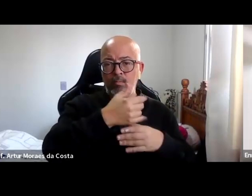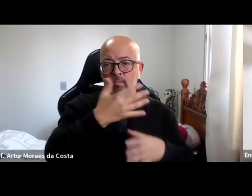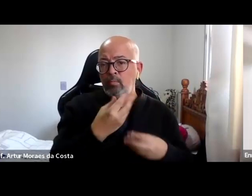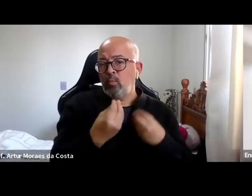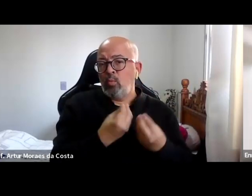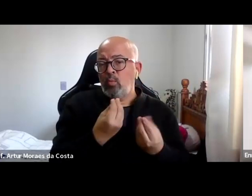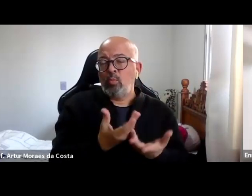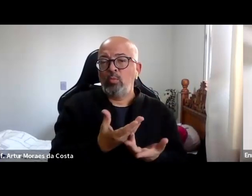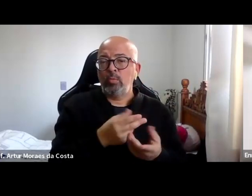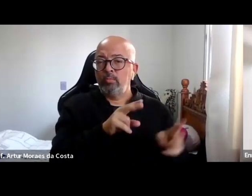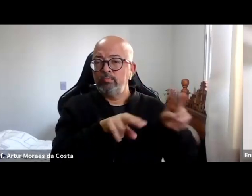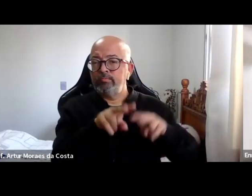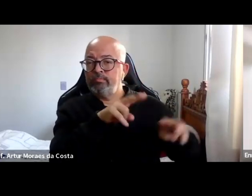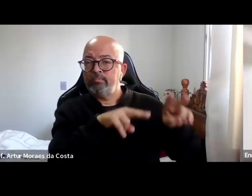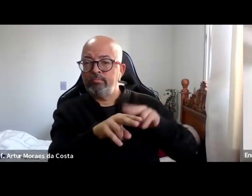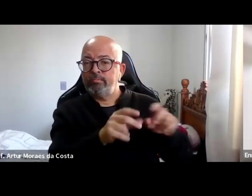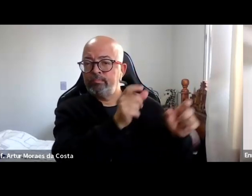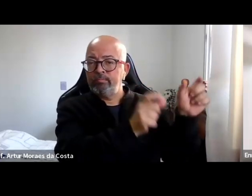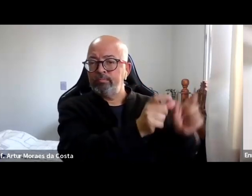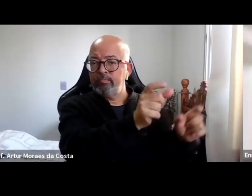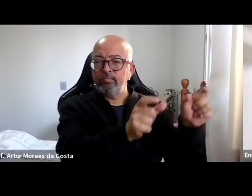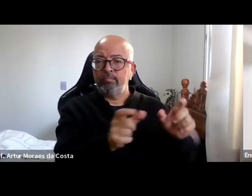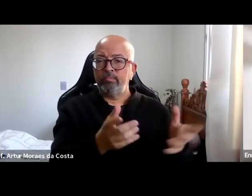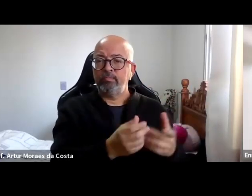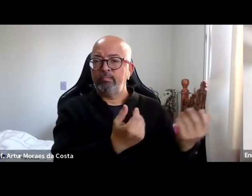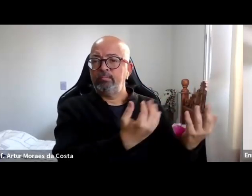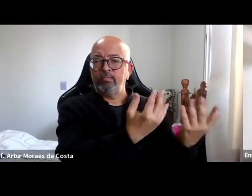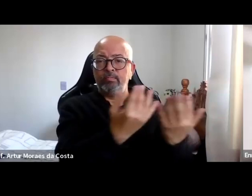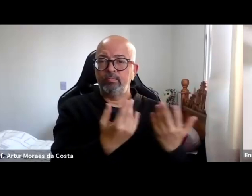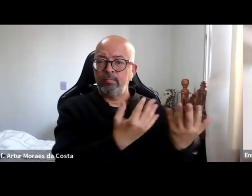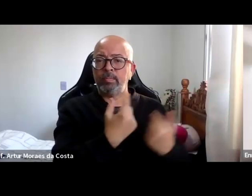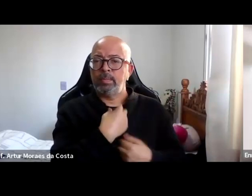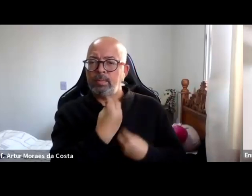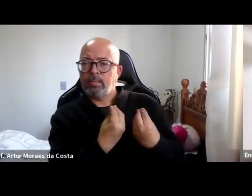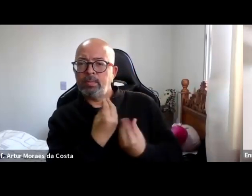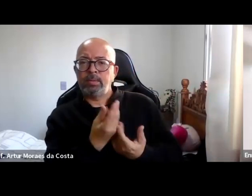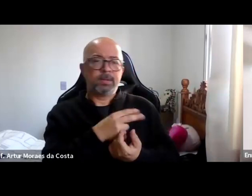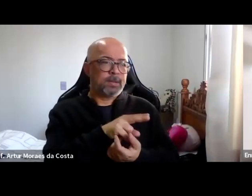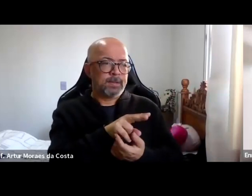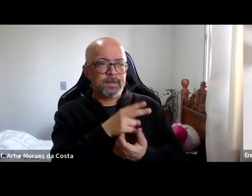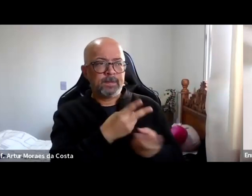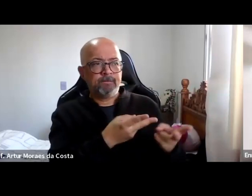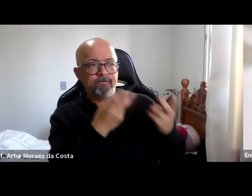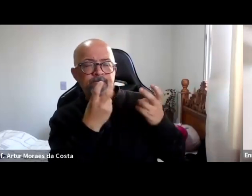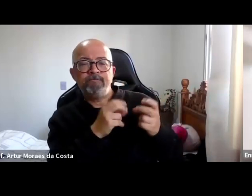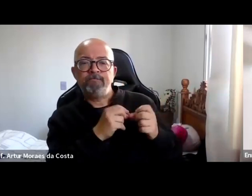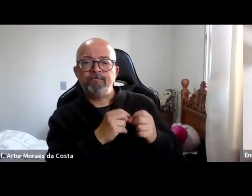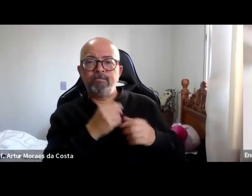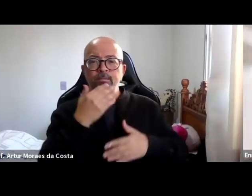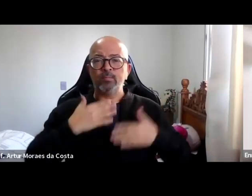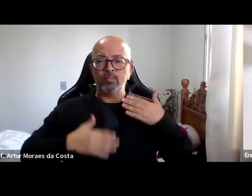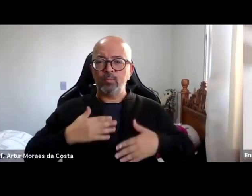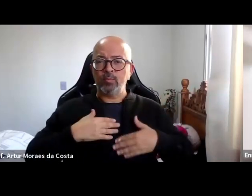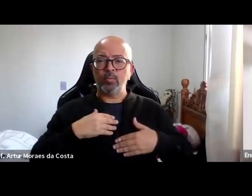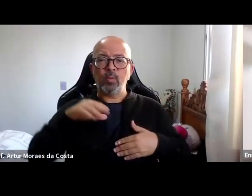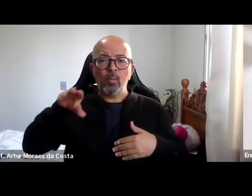eh eh lo que lo que me indica el lenguaje corporal de quien está hablando sí eh